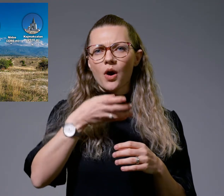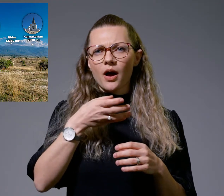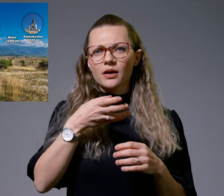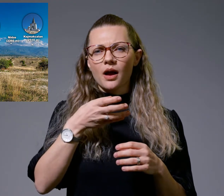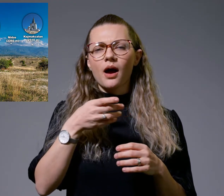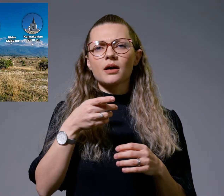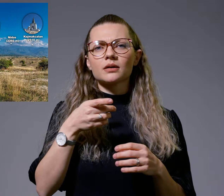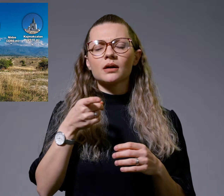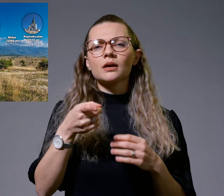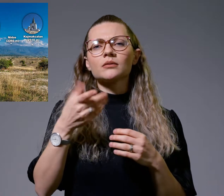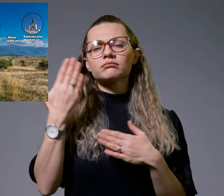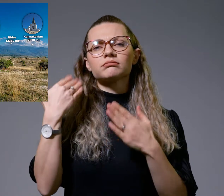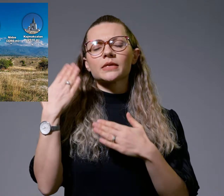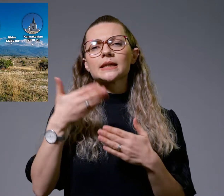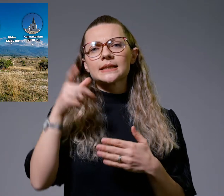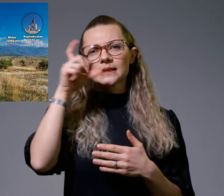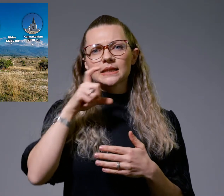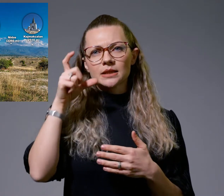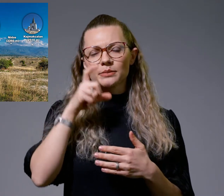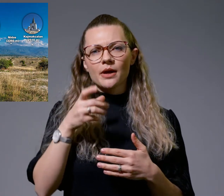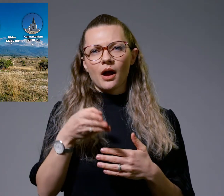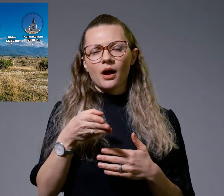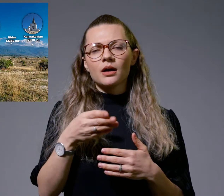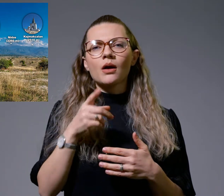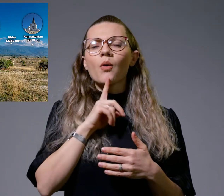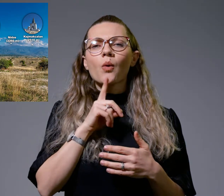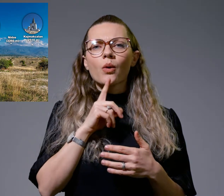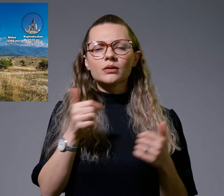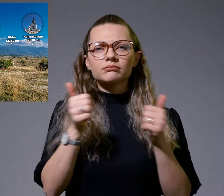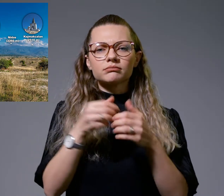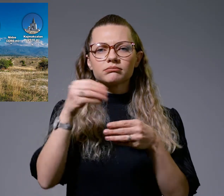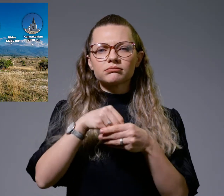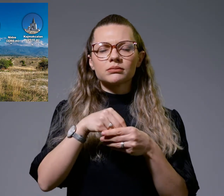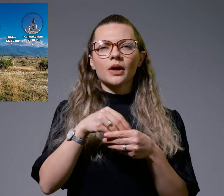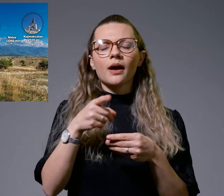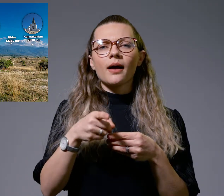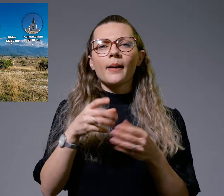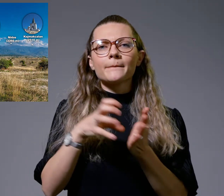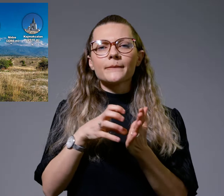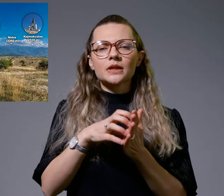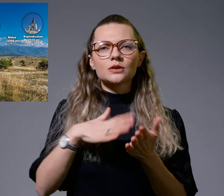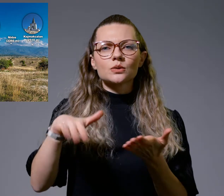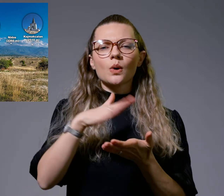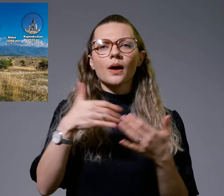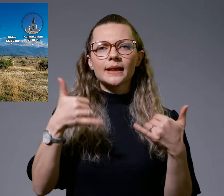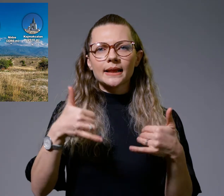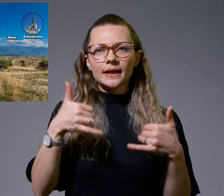и тогашна Србија, во чиј состав била и територијата на денешна